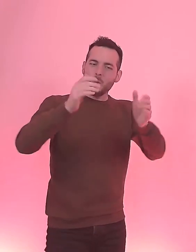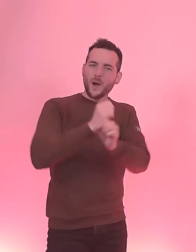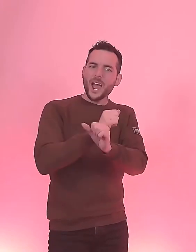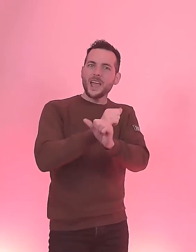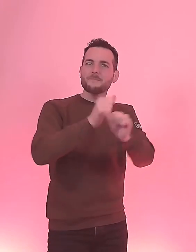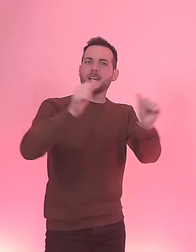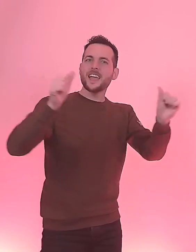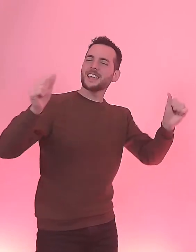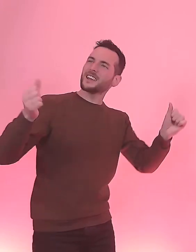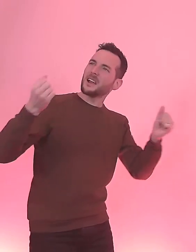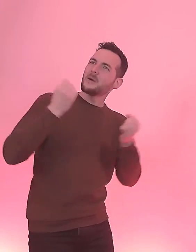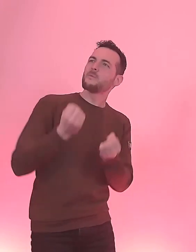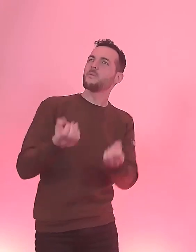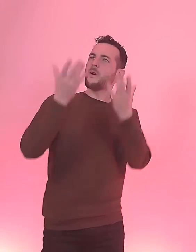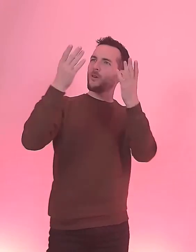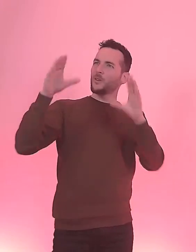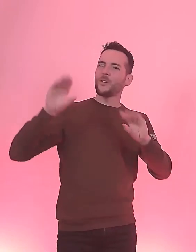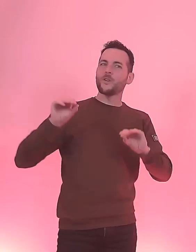nee